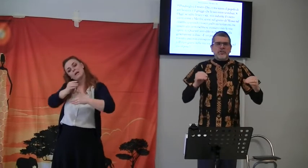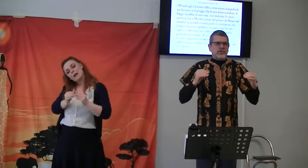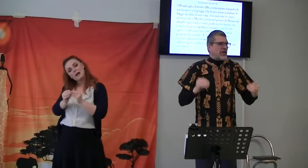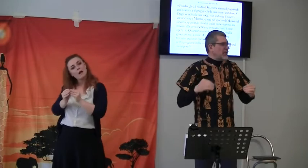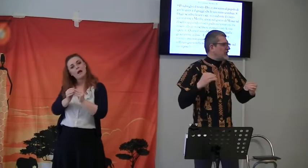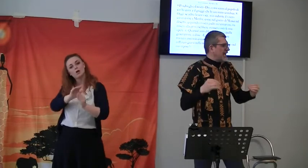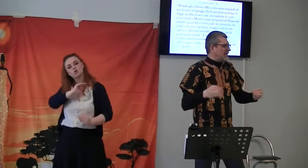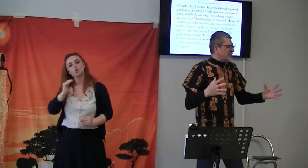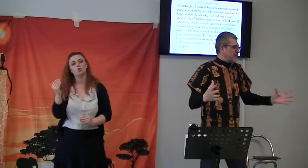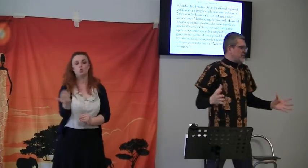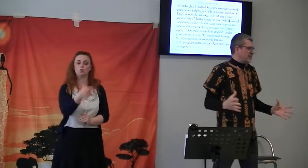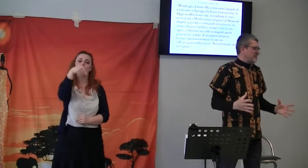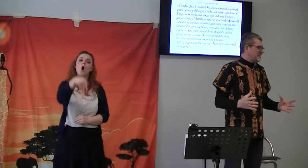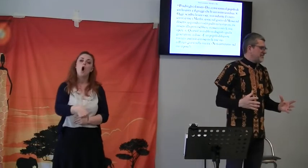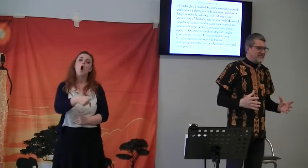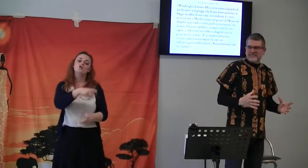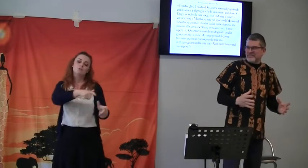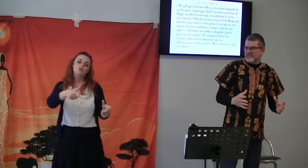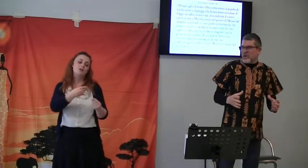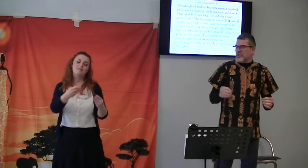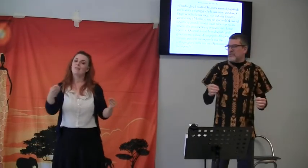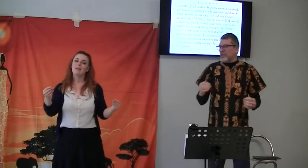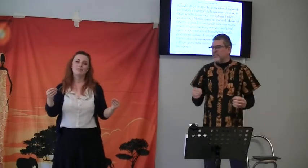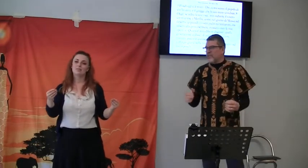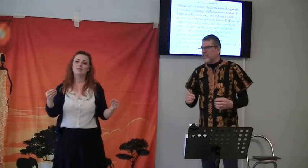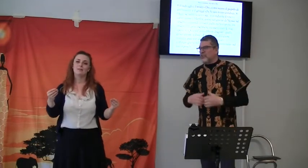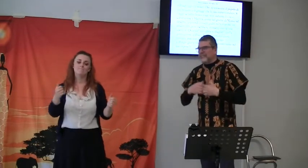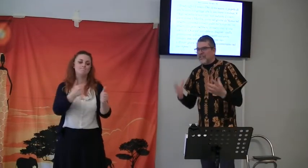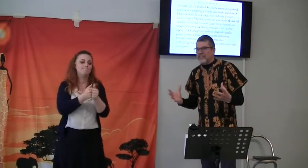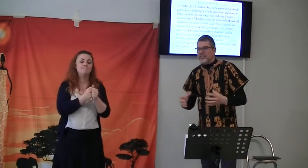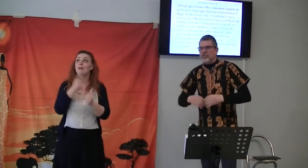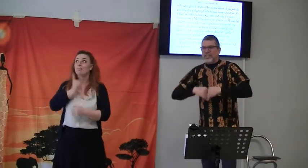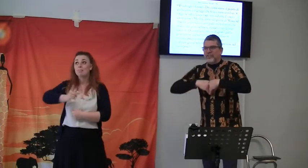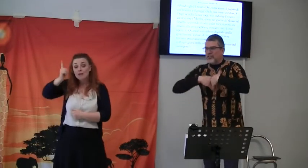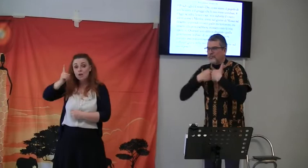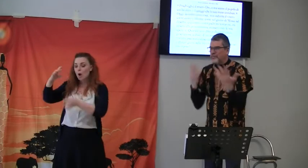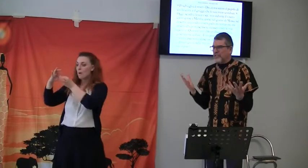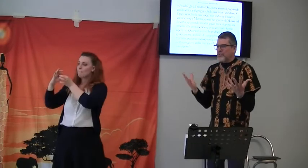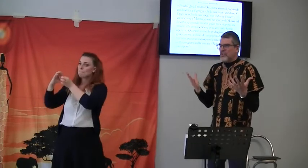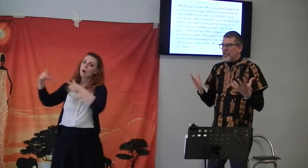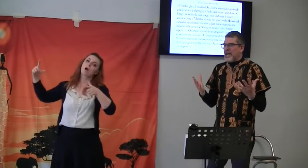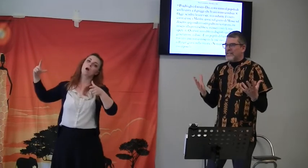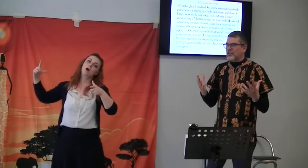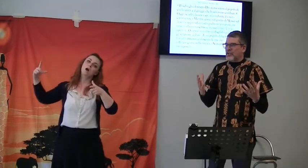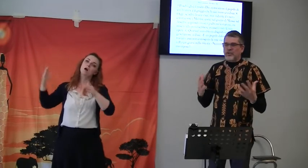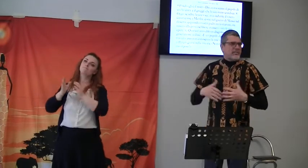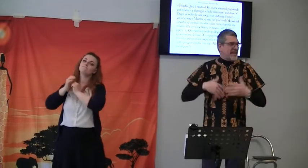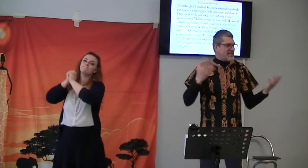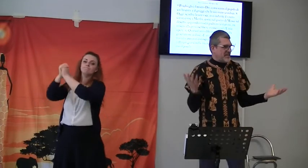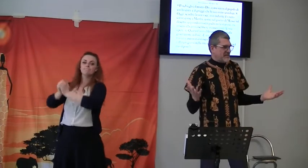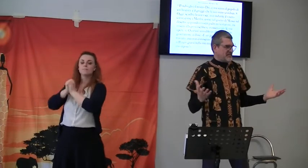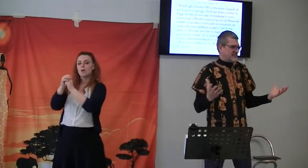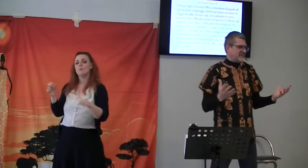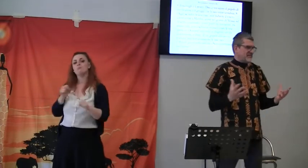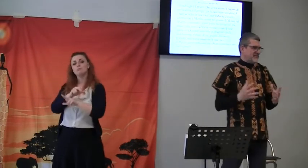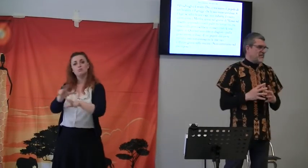Molti oggi si sono allontanati da Dio. Oggi molti vivono lontano da Dio, non adorano più Dio, anzi adorano il